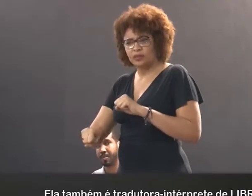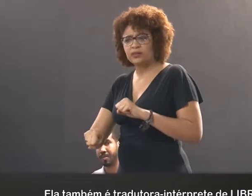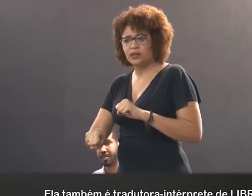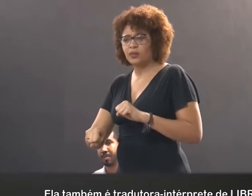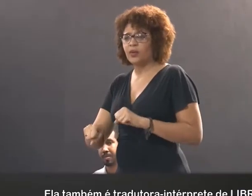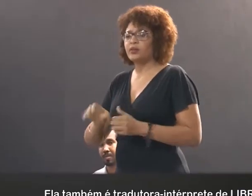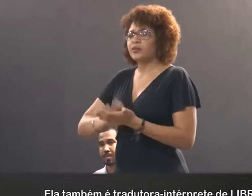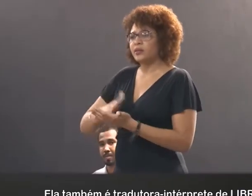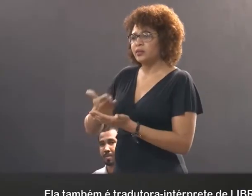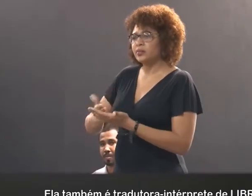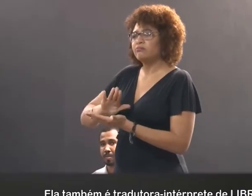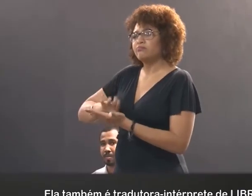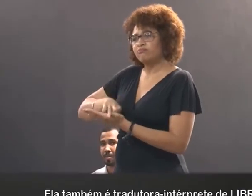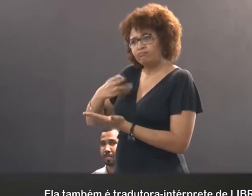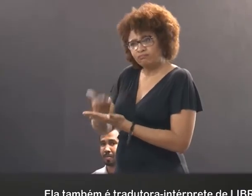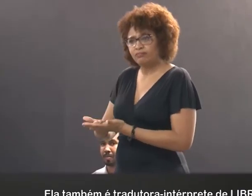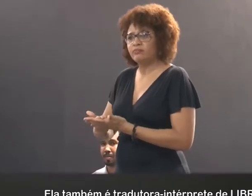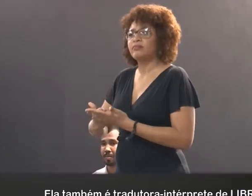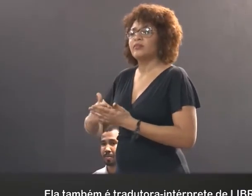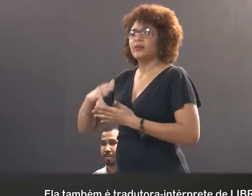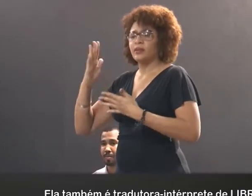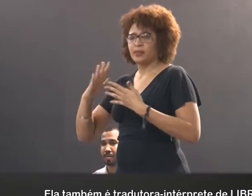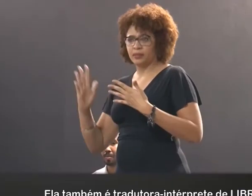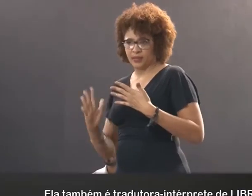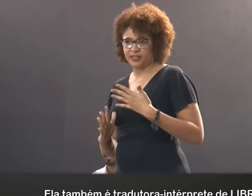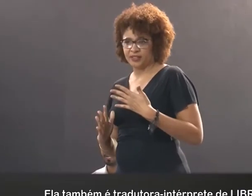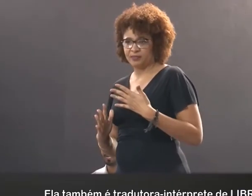Também ela é formada em intérprete, tradutora e intérprete de Libras,